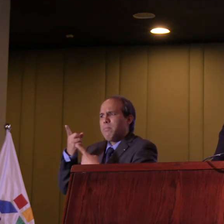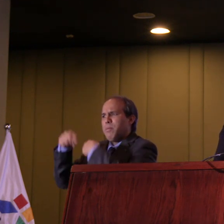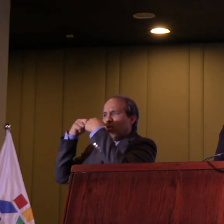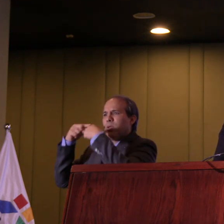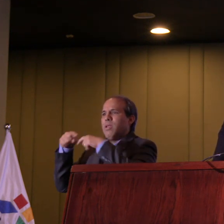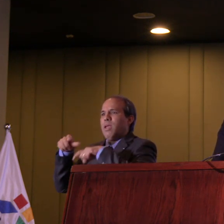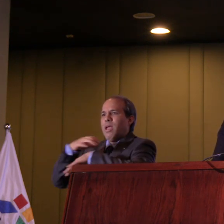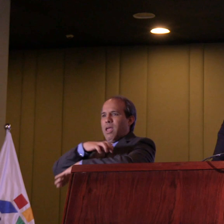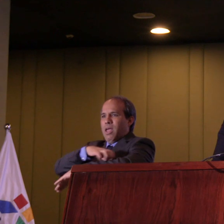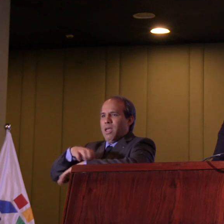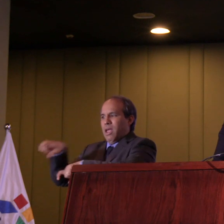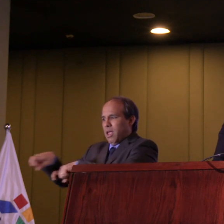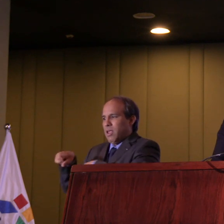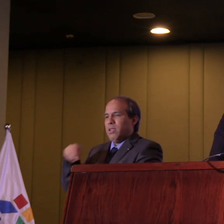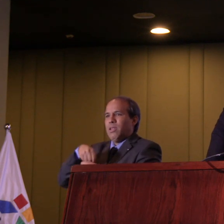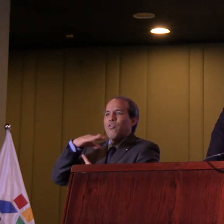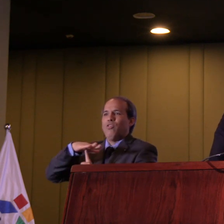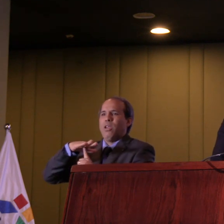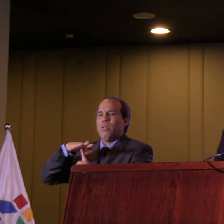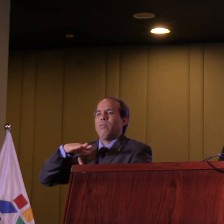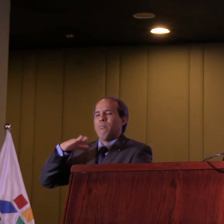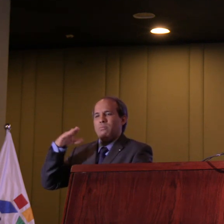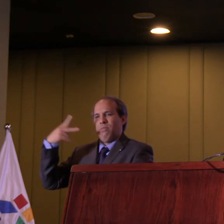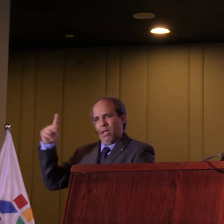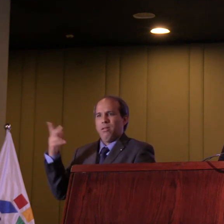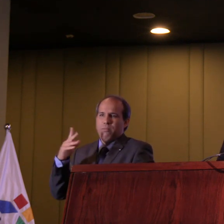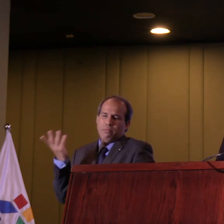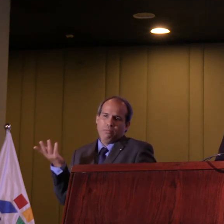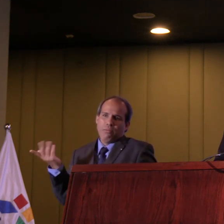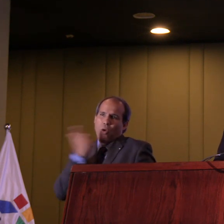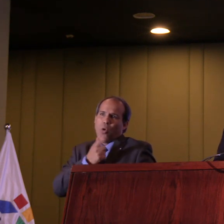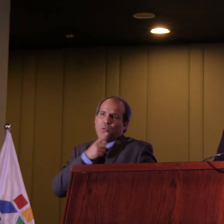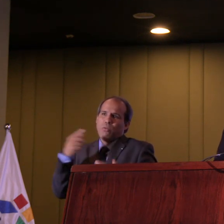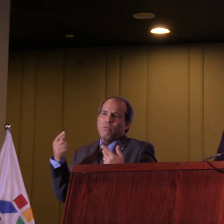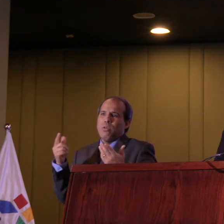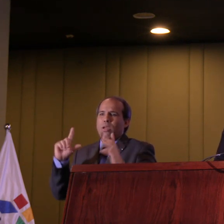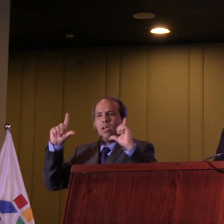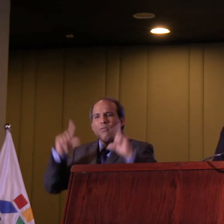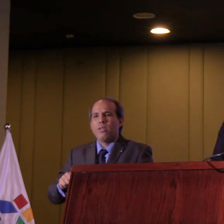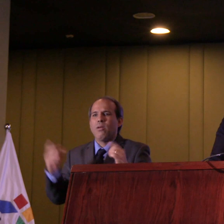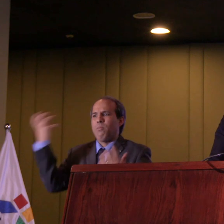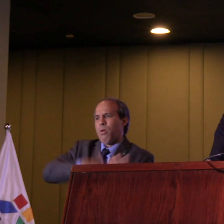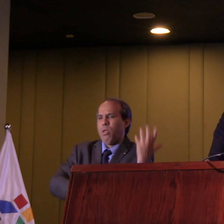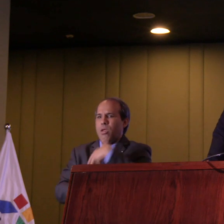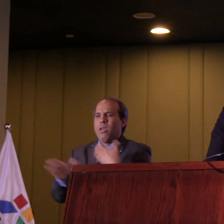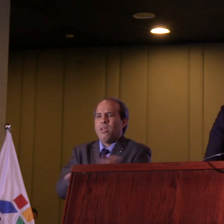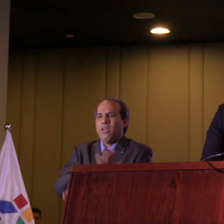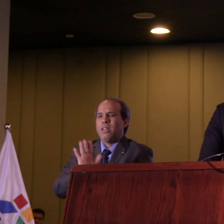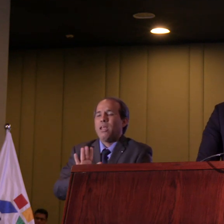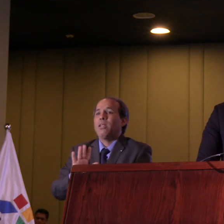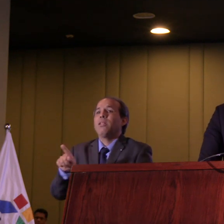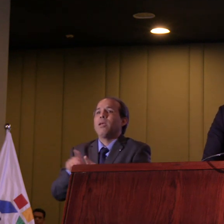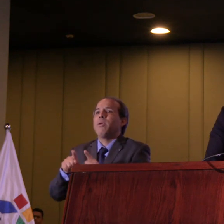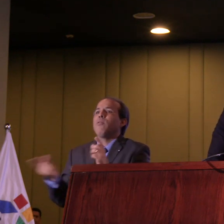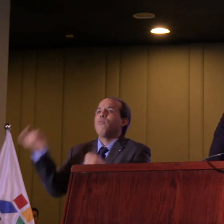estado do Paraná, as políticas de Itaipu permitiram não apenas a redução do desmatamento, mas também um ativo